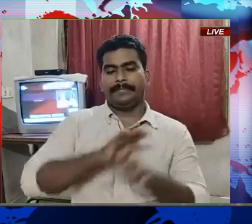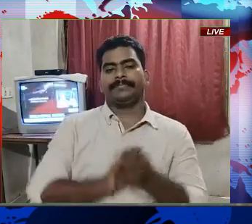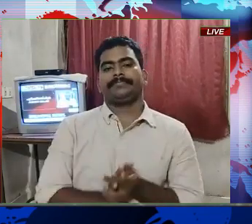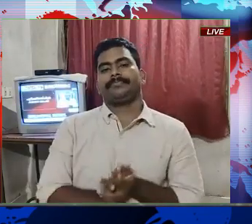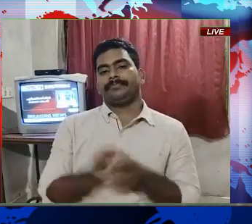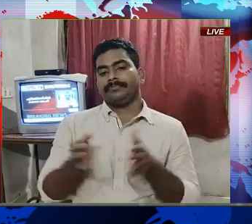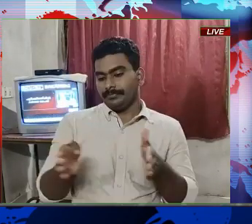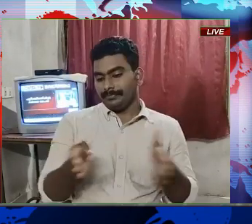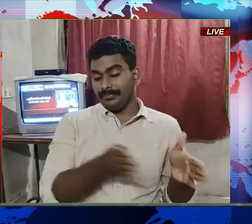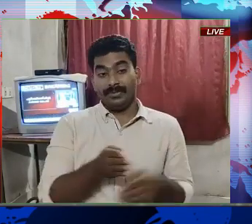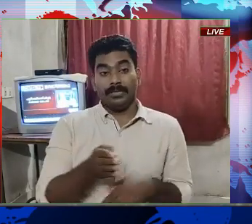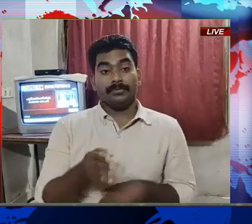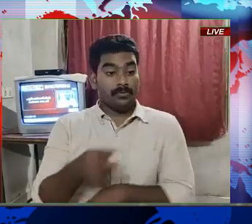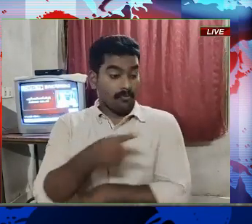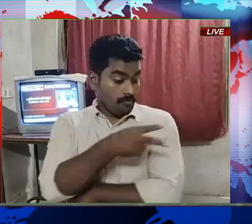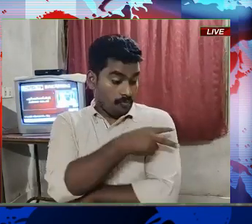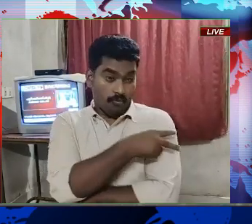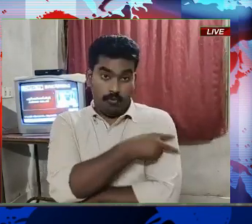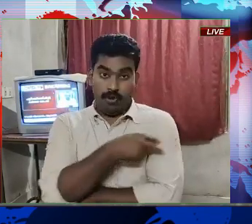പാചകവാതക വിതരണക്കാർക്കും